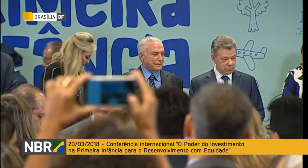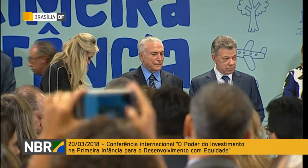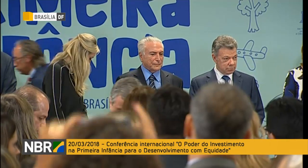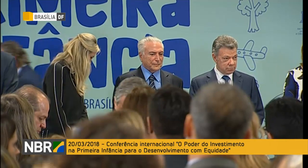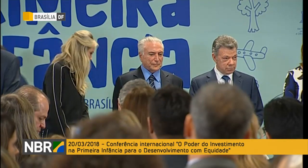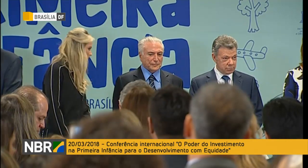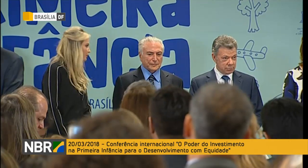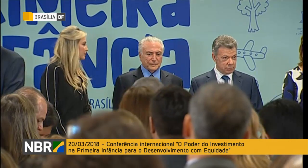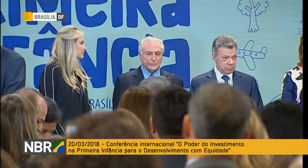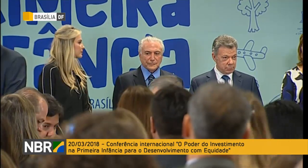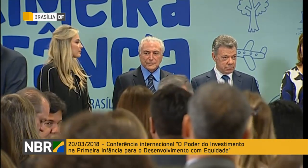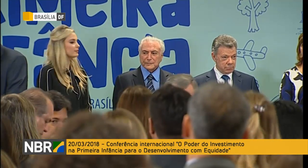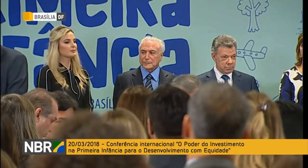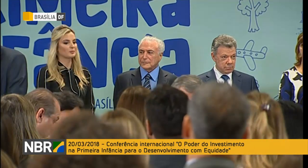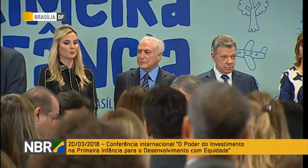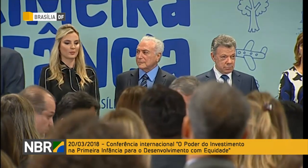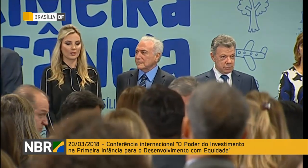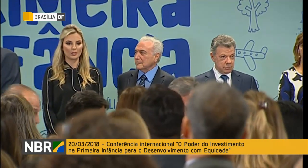Nick